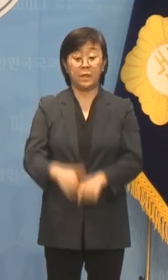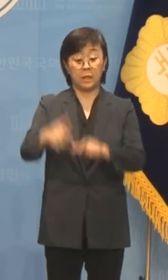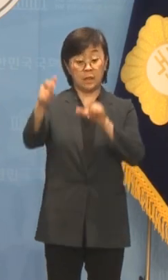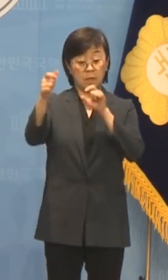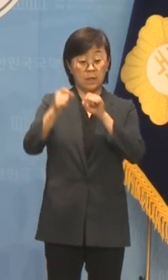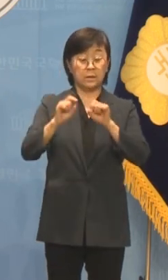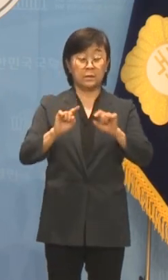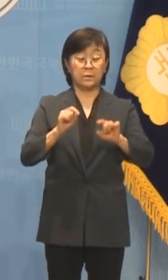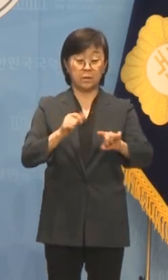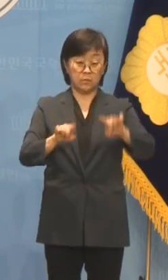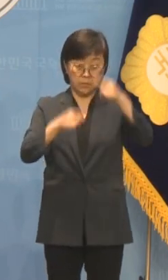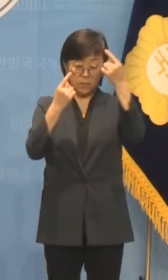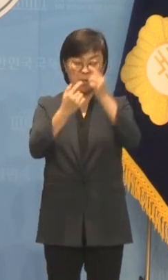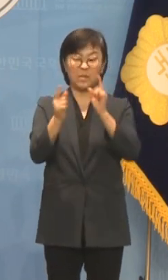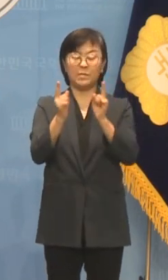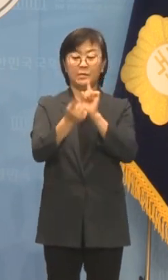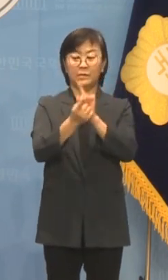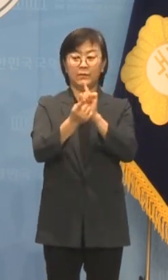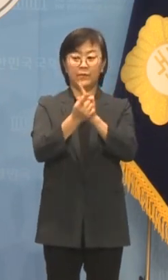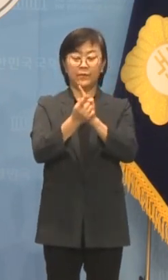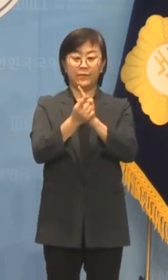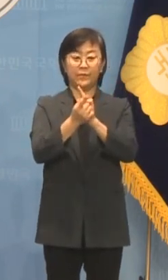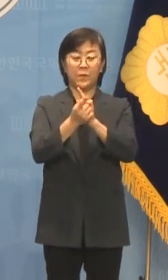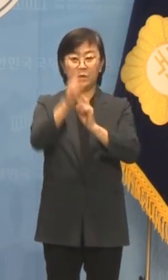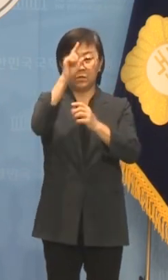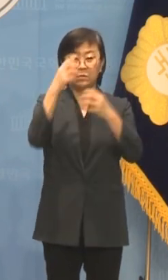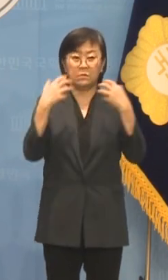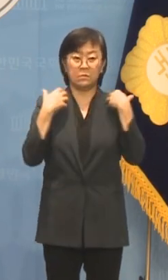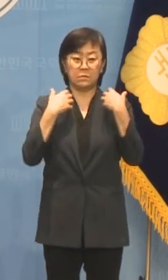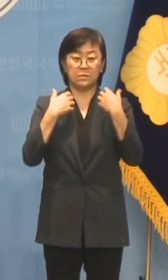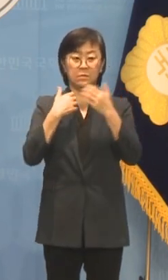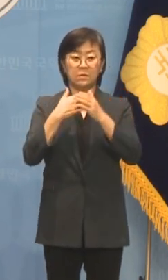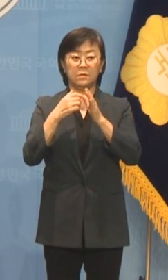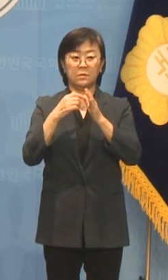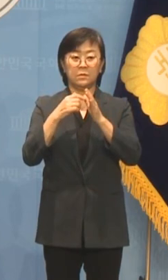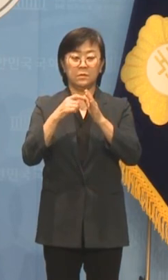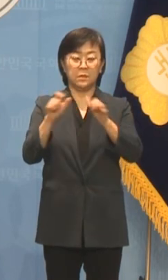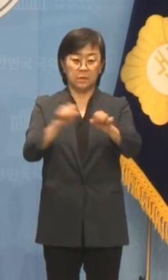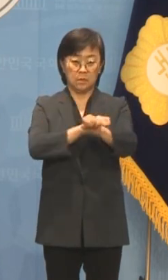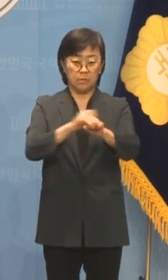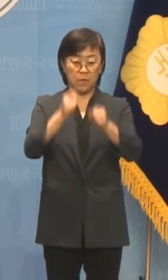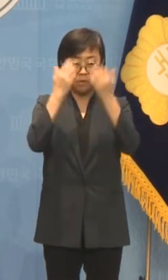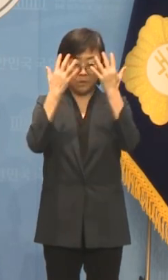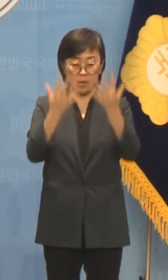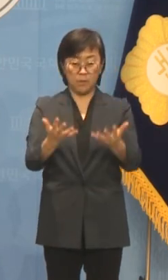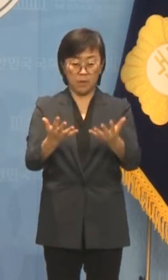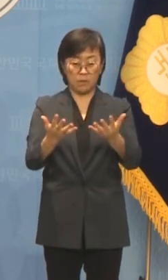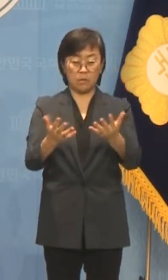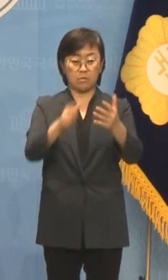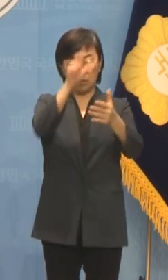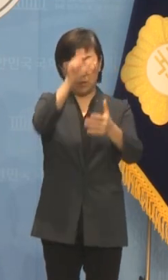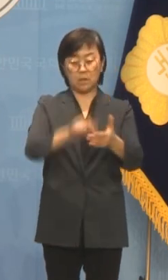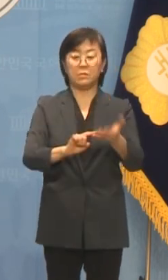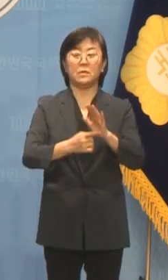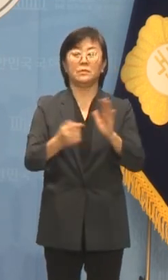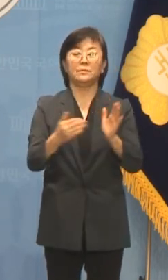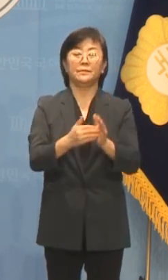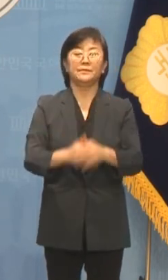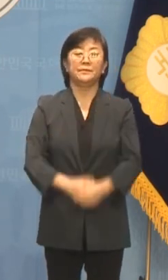다가오는 설 명절을 맞이하여 금일 정부는 설 명절 특별사면 대상자를